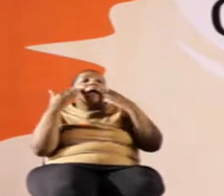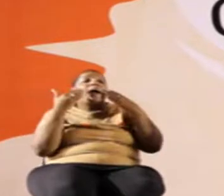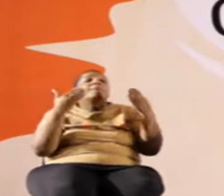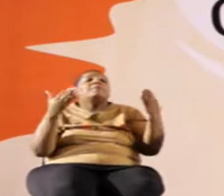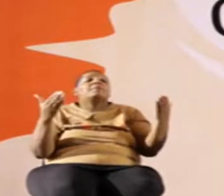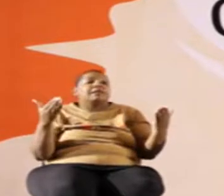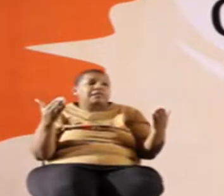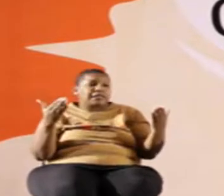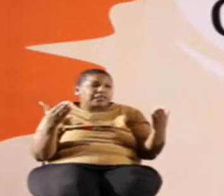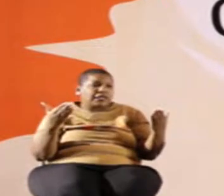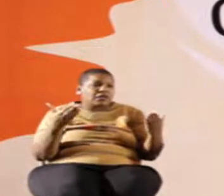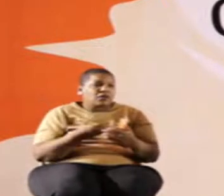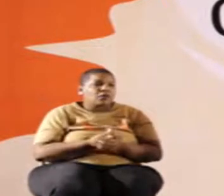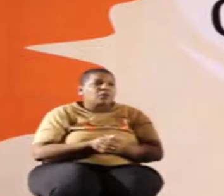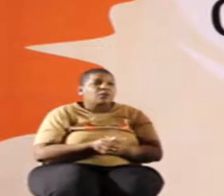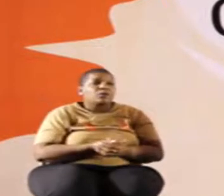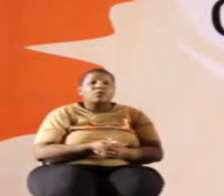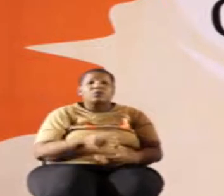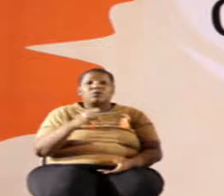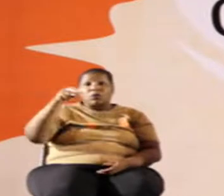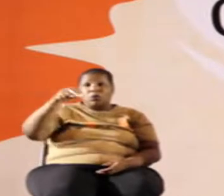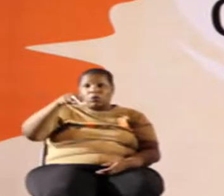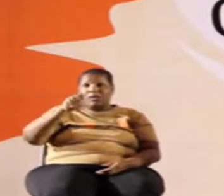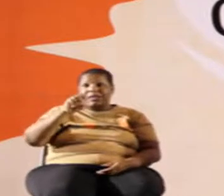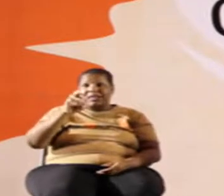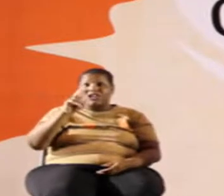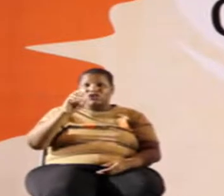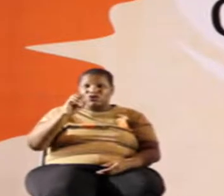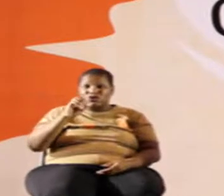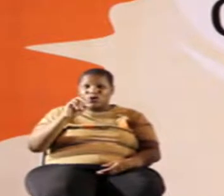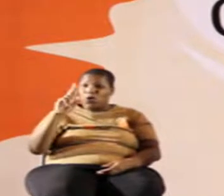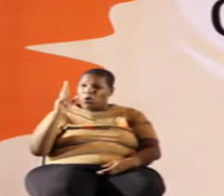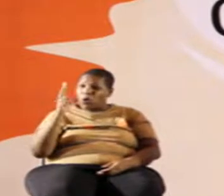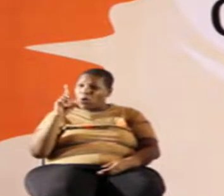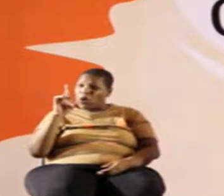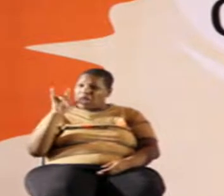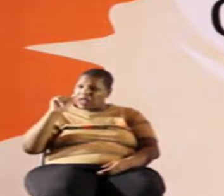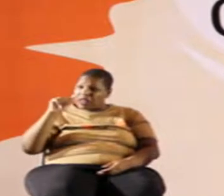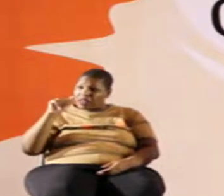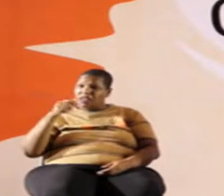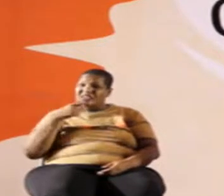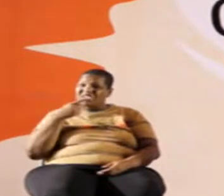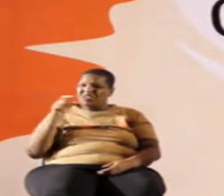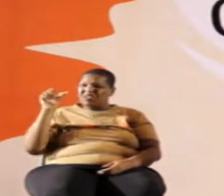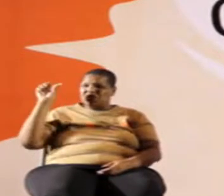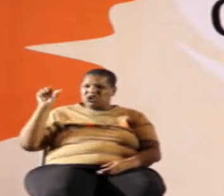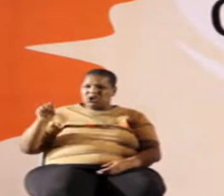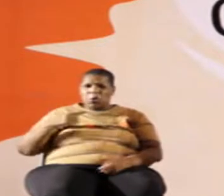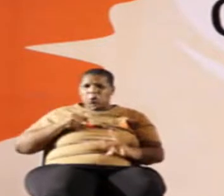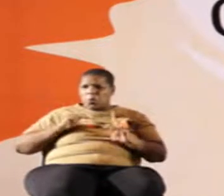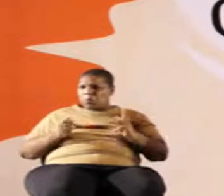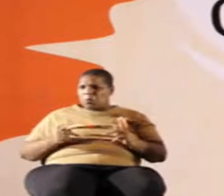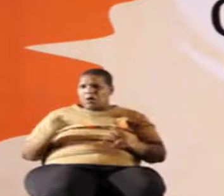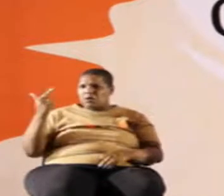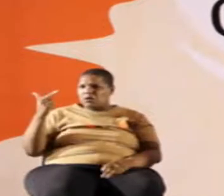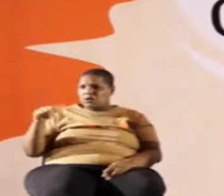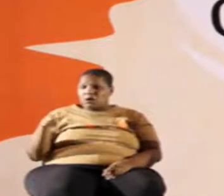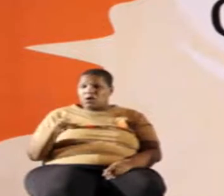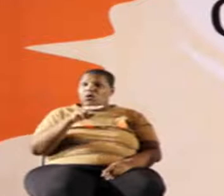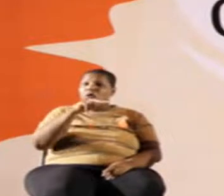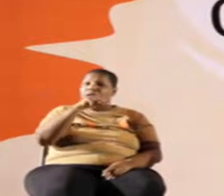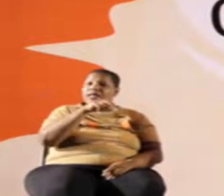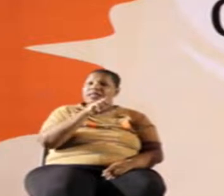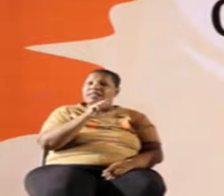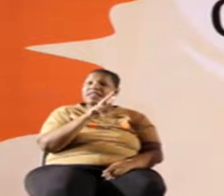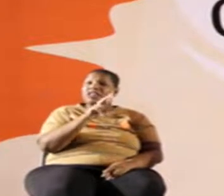apresentado. O Nestor de Holanda disse que aquilo era uma expressão desumana. Né? O Nestor de Holanda